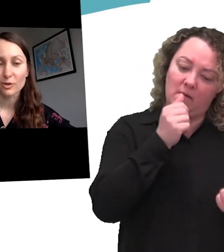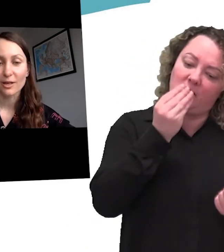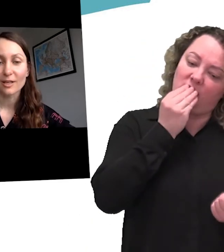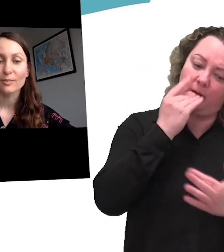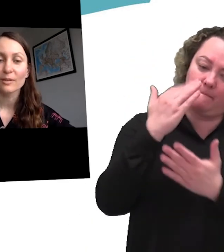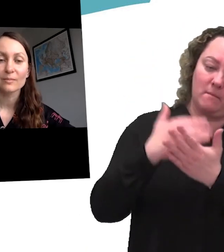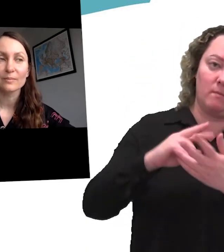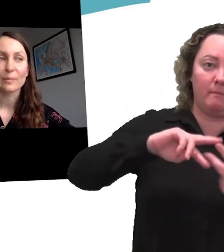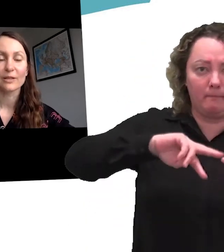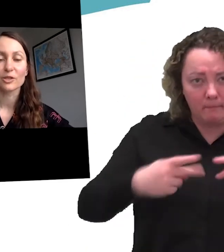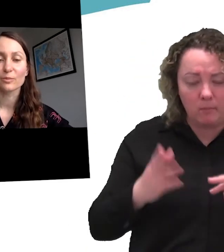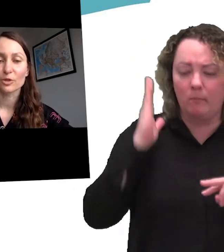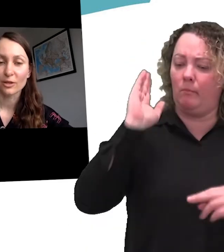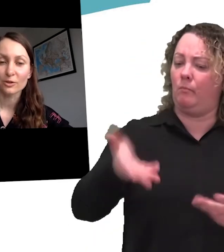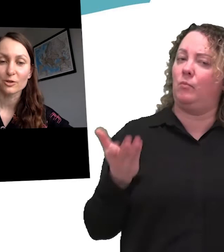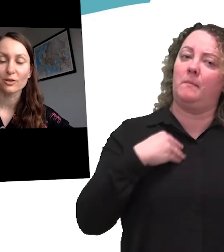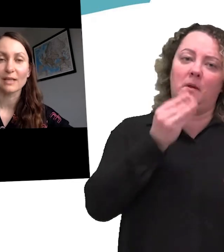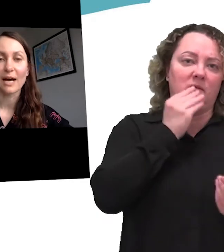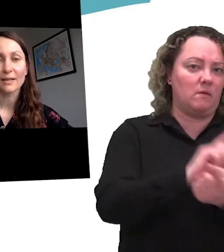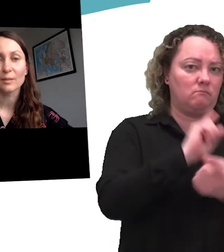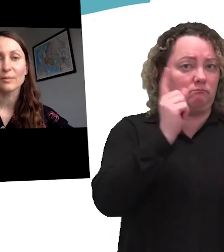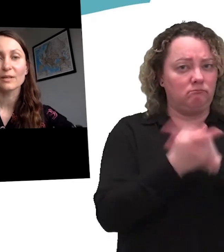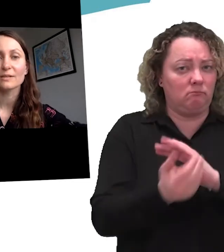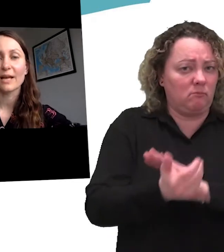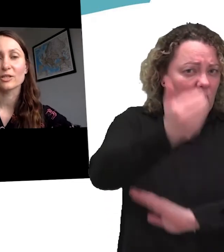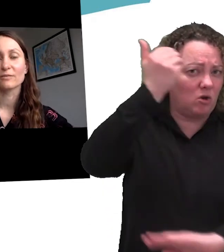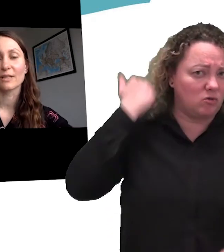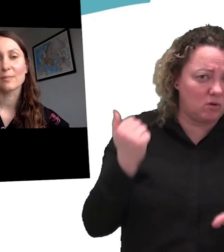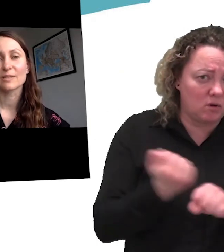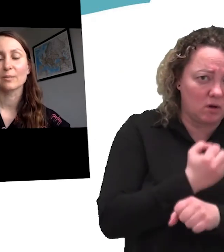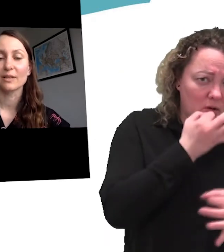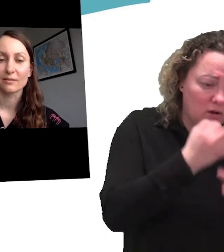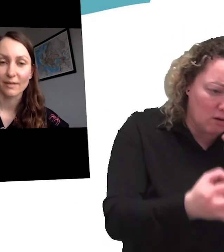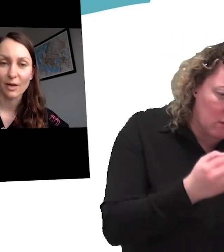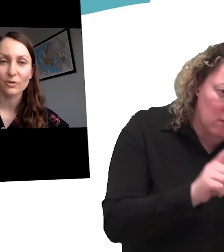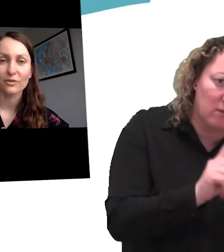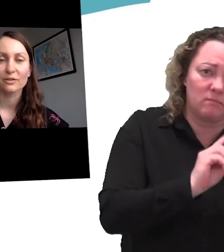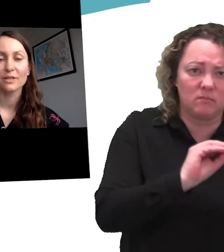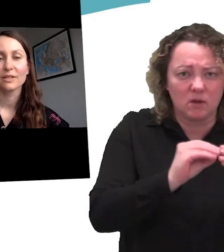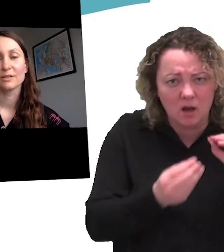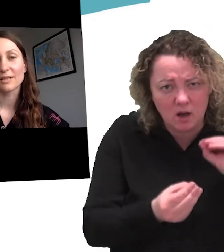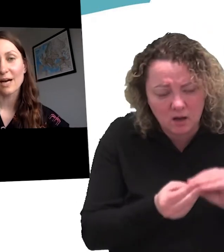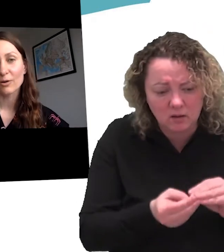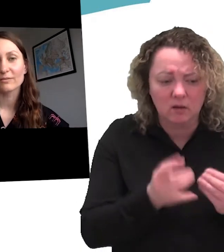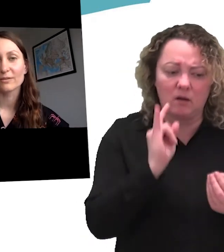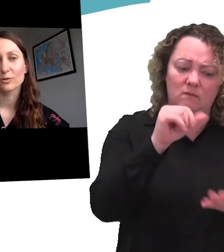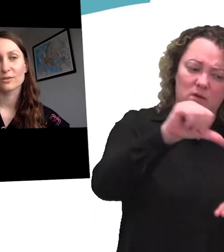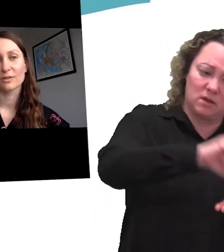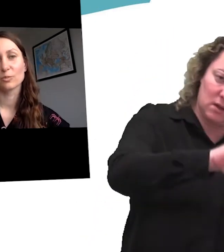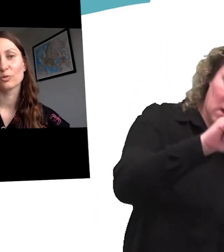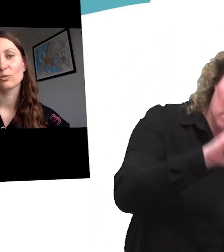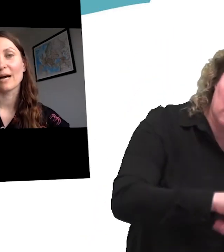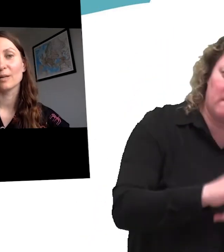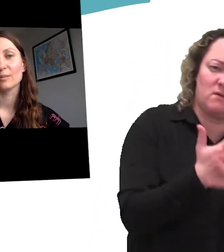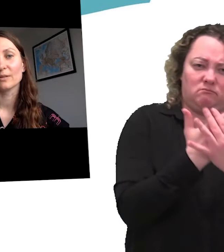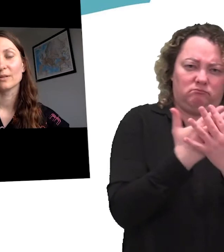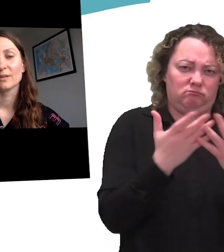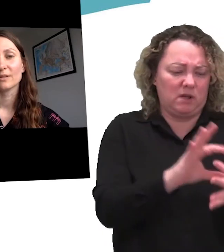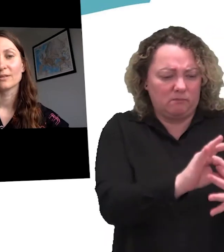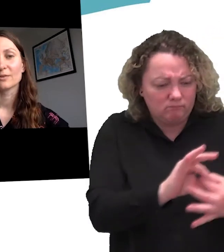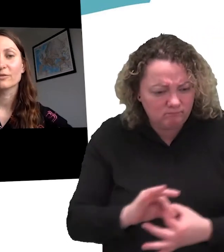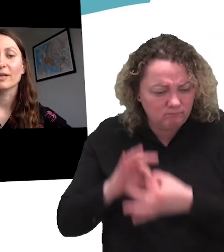iš anksto kalbam, pranešam iš anksto, tariamės, leidžiam vaikams tame dalyvauti, įtraukiam vaikus, kad tai būtų kuo